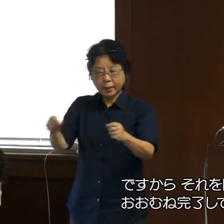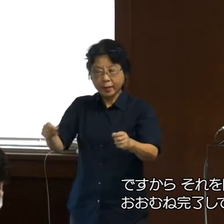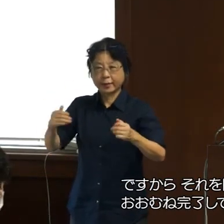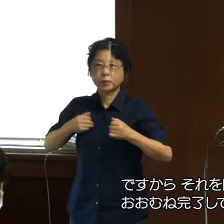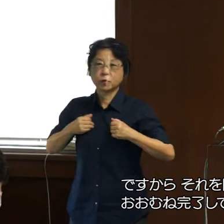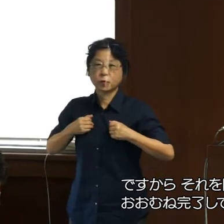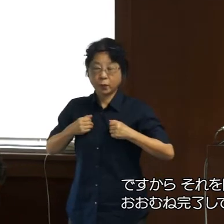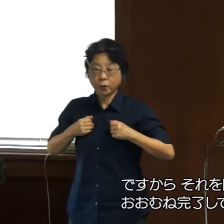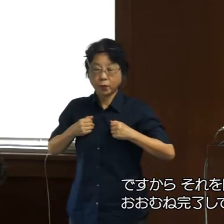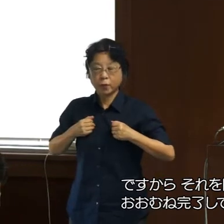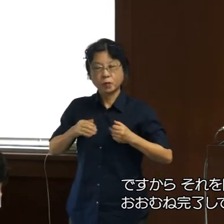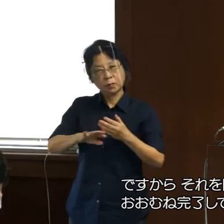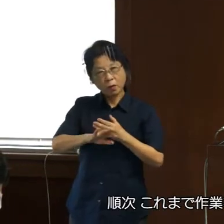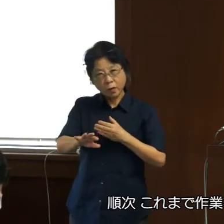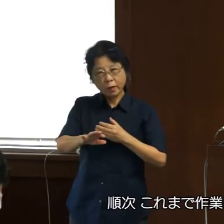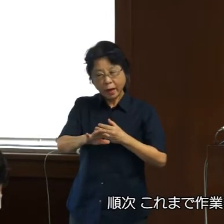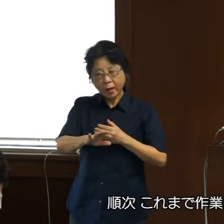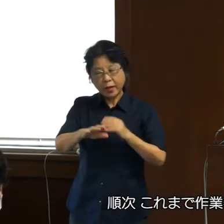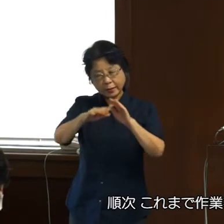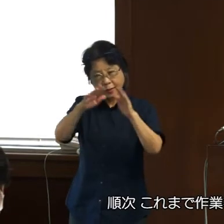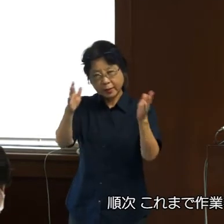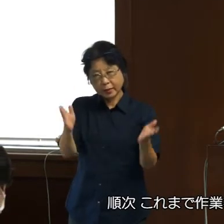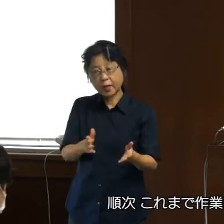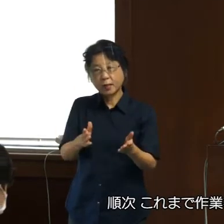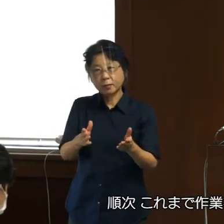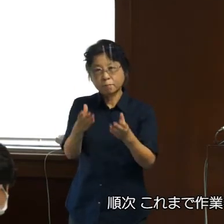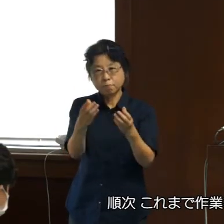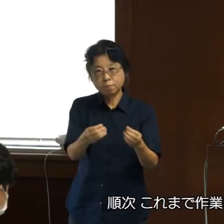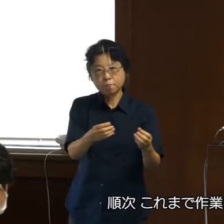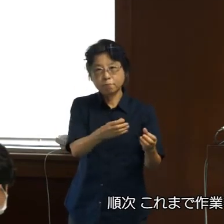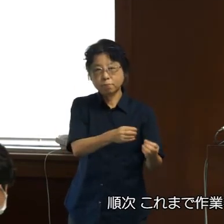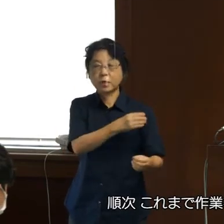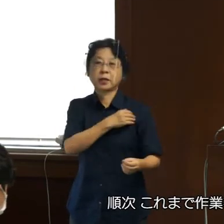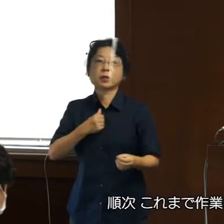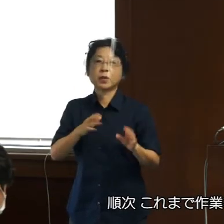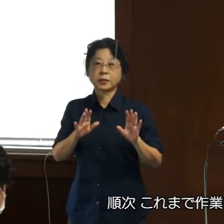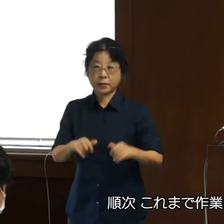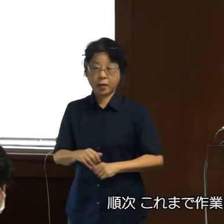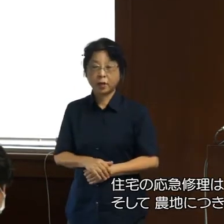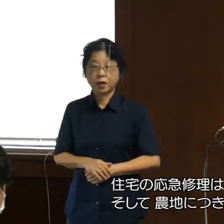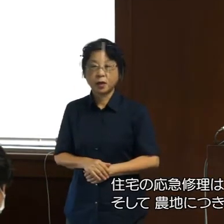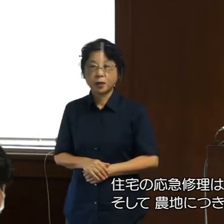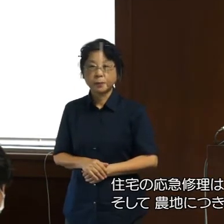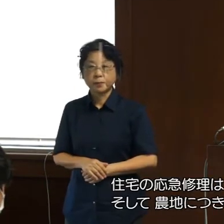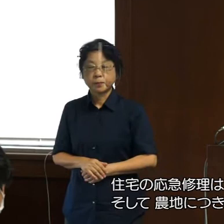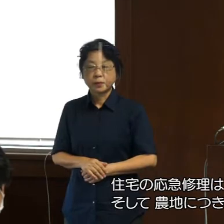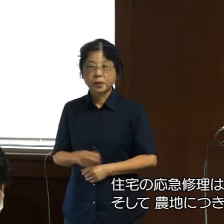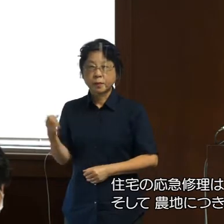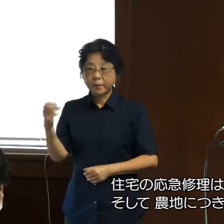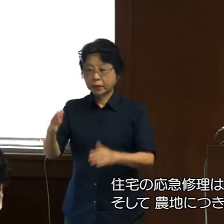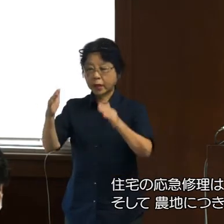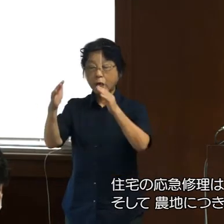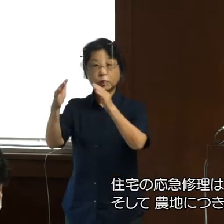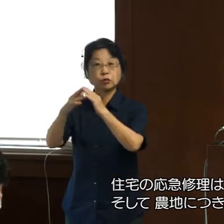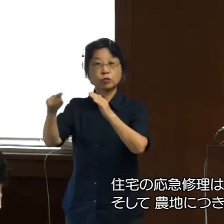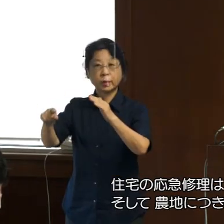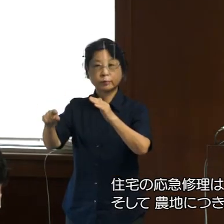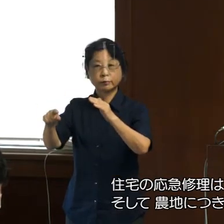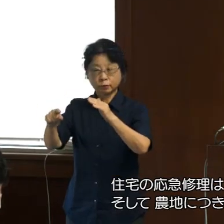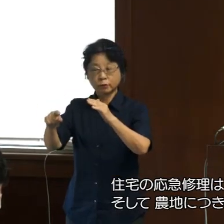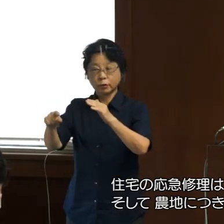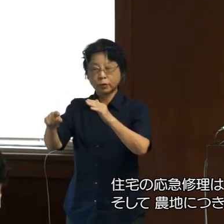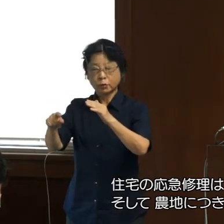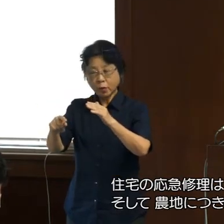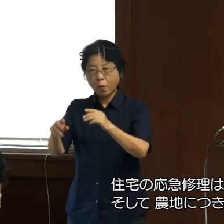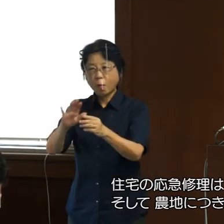しています。順次これまで作業をさせていただきましたし、住宅の応急修理は7月で完了